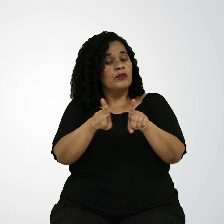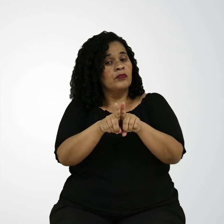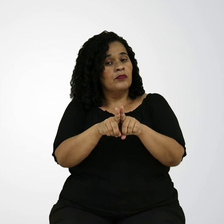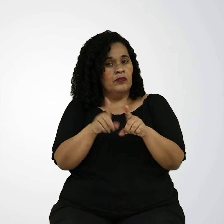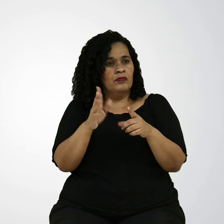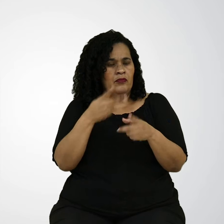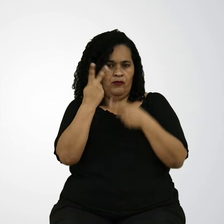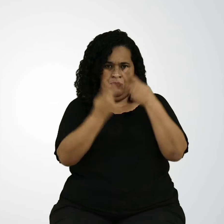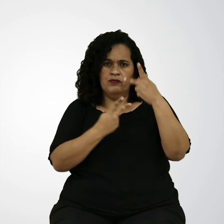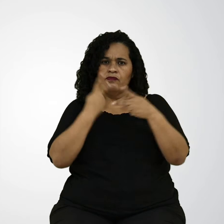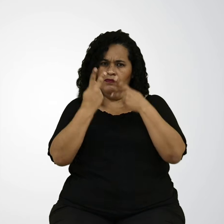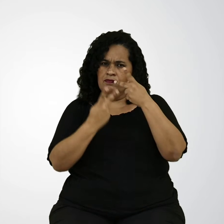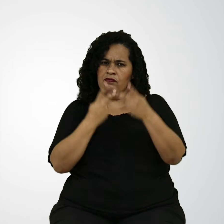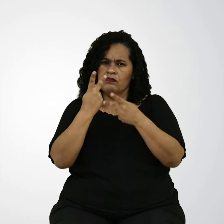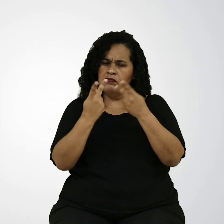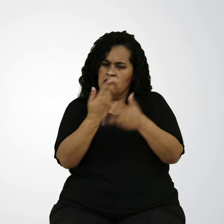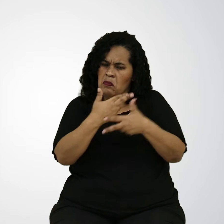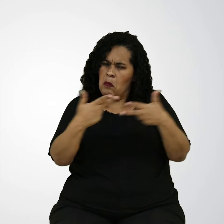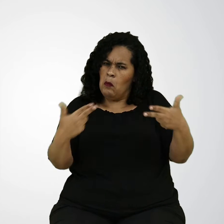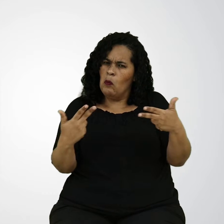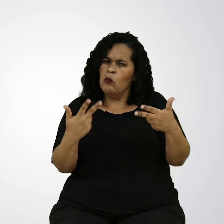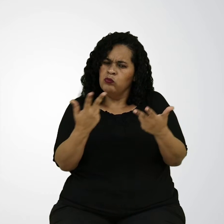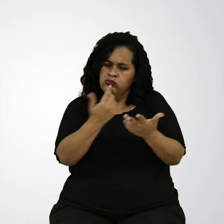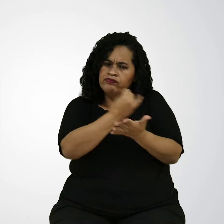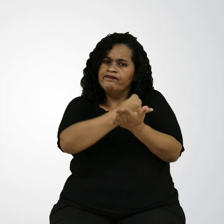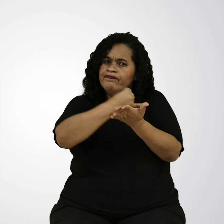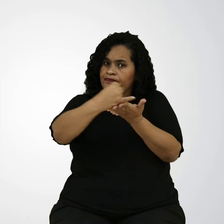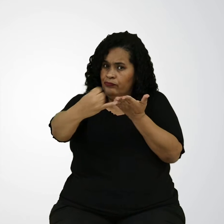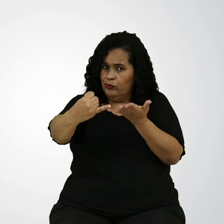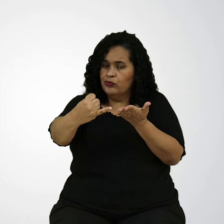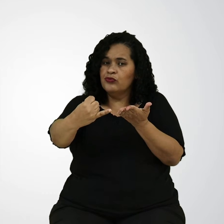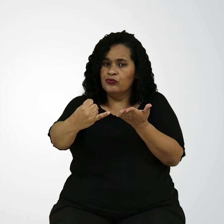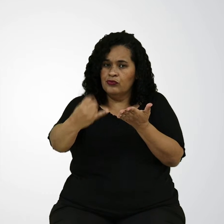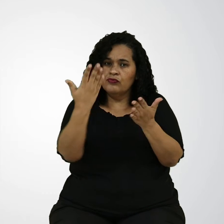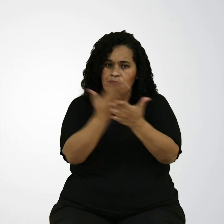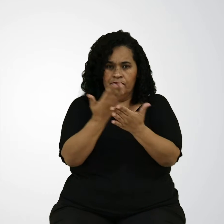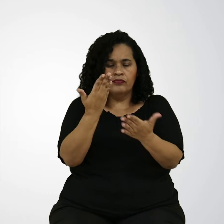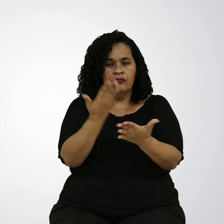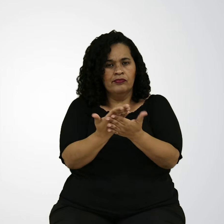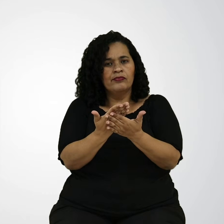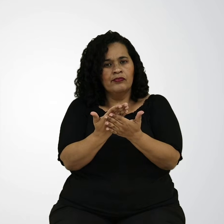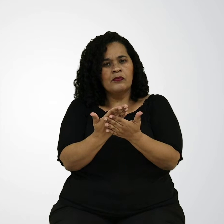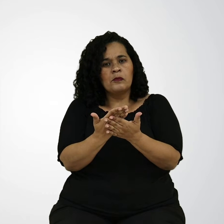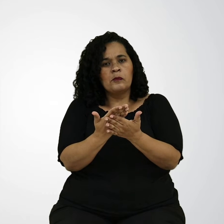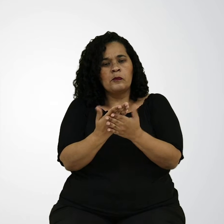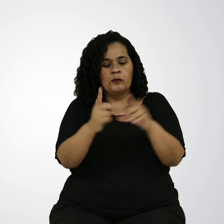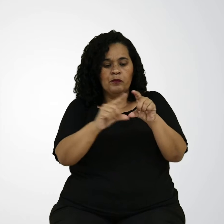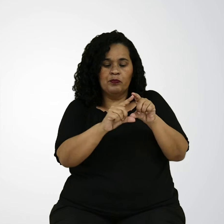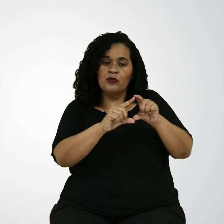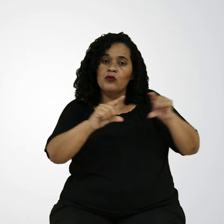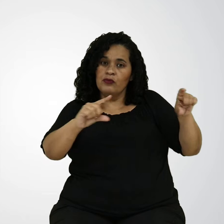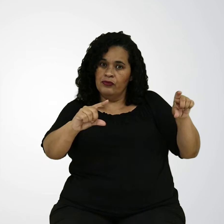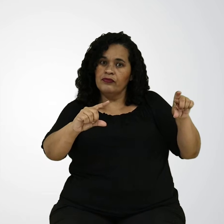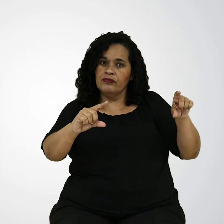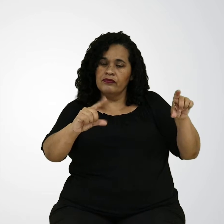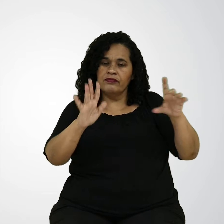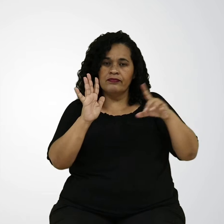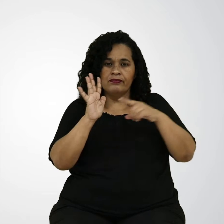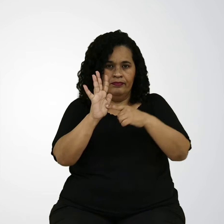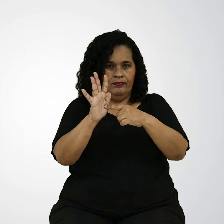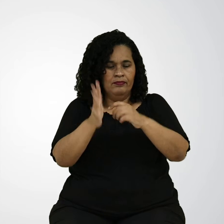ponto da introdução da nossa lição bíblica, o primeiro parágrafo, na verdade, que diz assim,